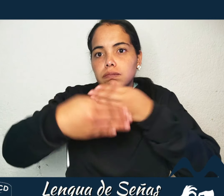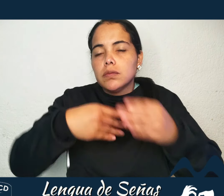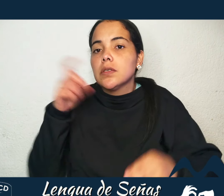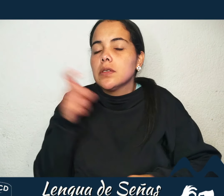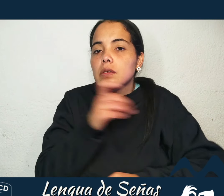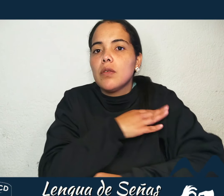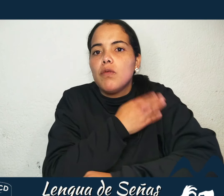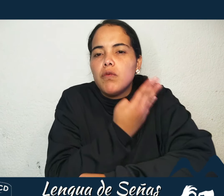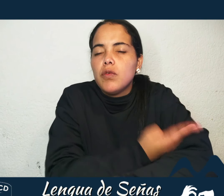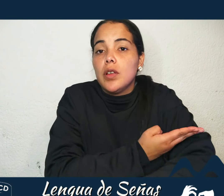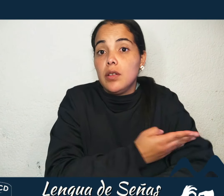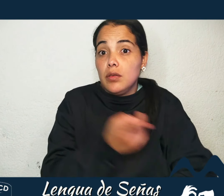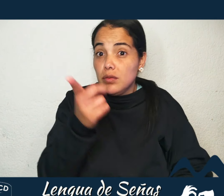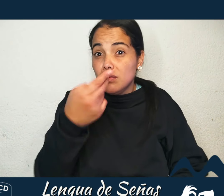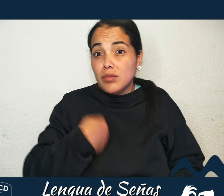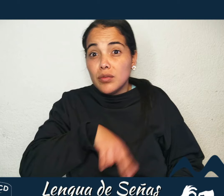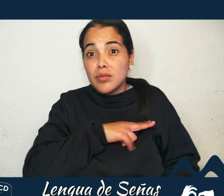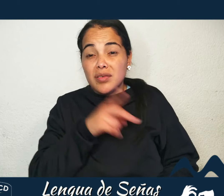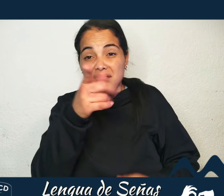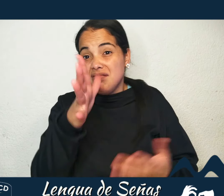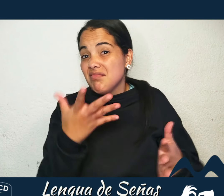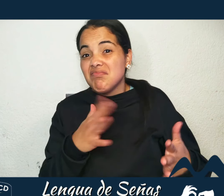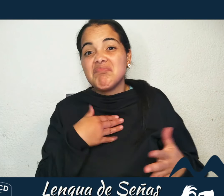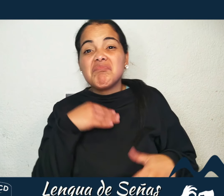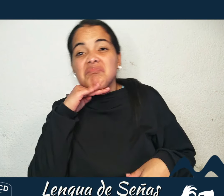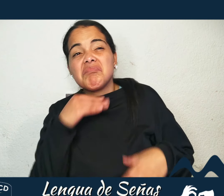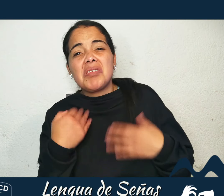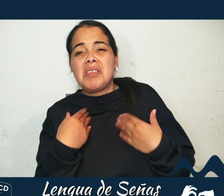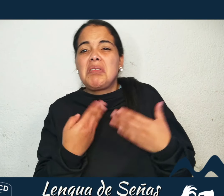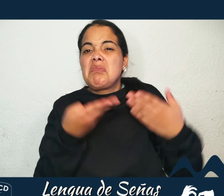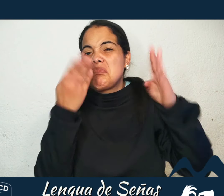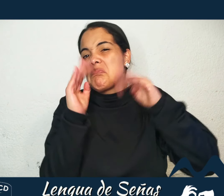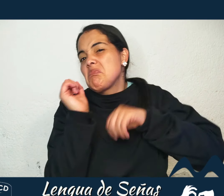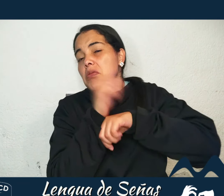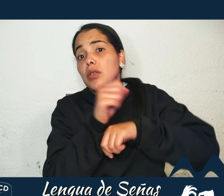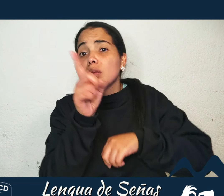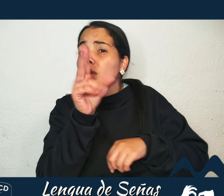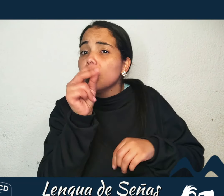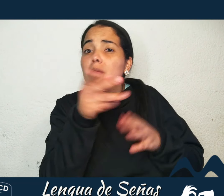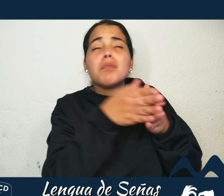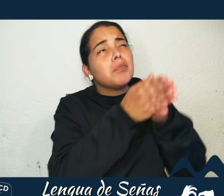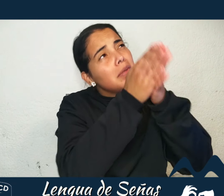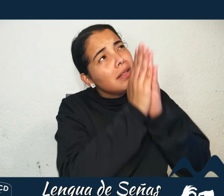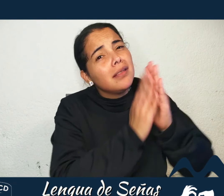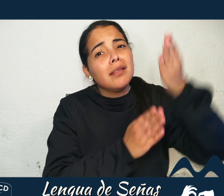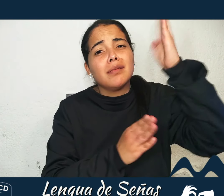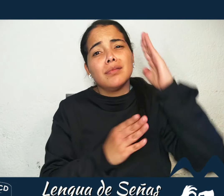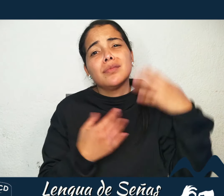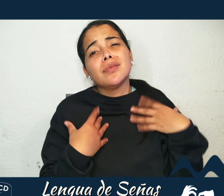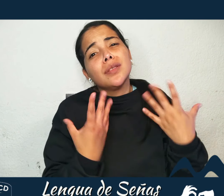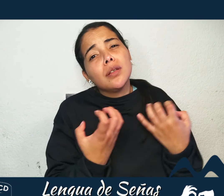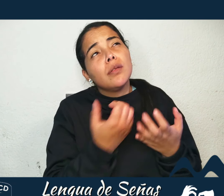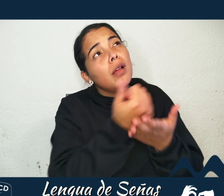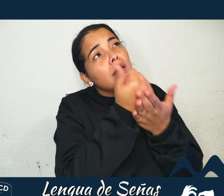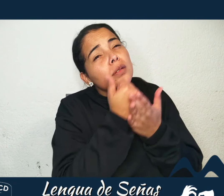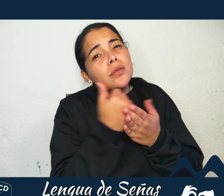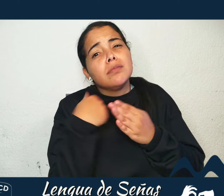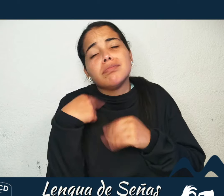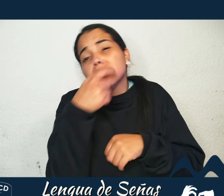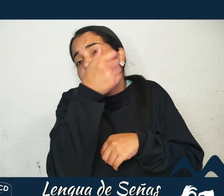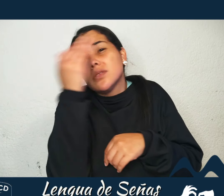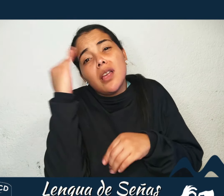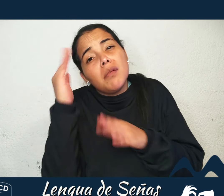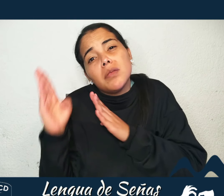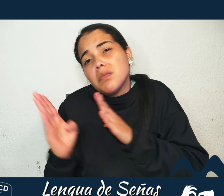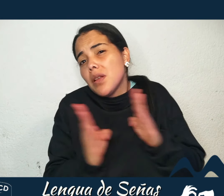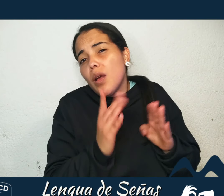en el capítulo 1, dice que si alguno tiene falta de sabiduría, pídale a Dios. Y lo que quería decir en ese